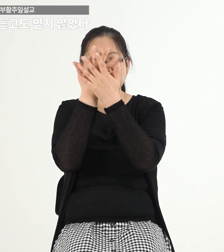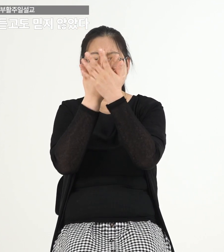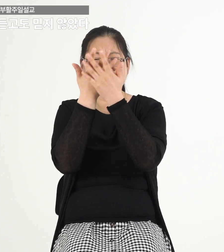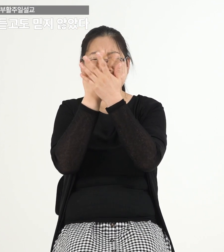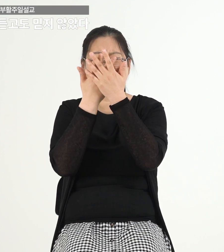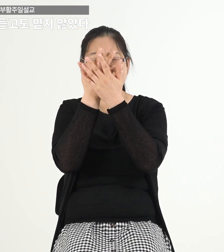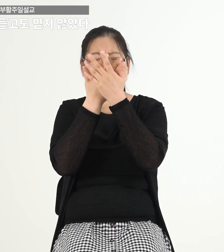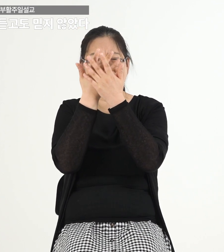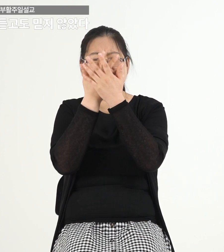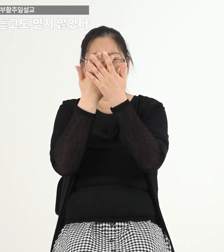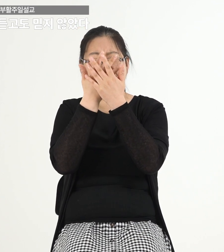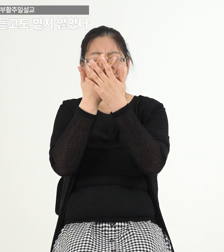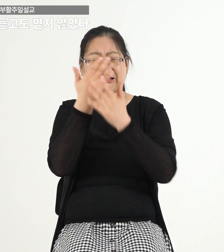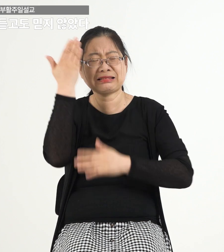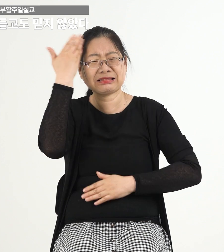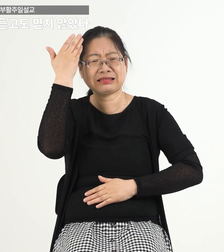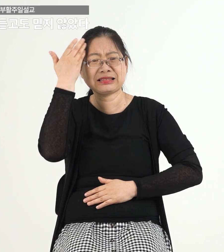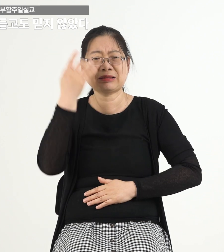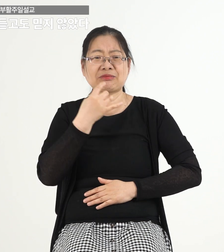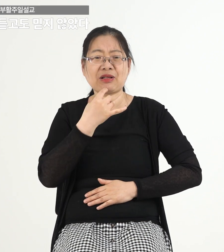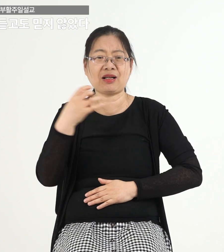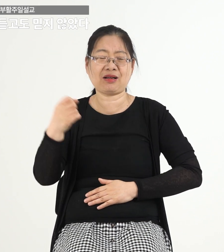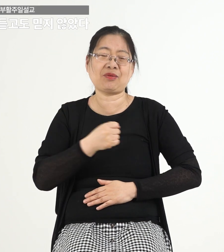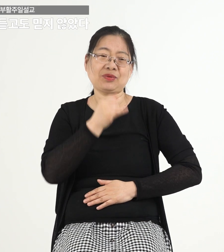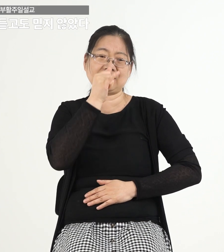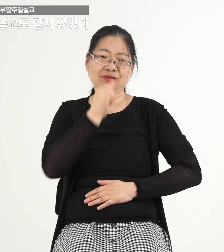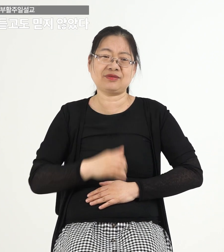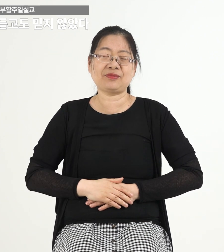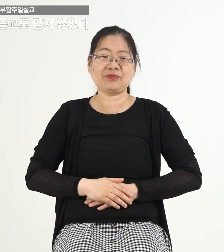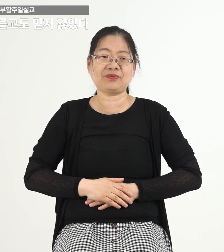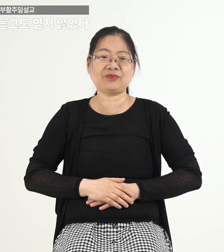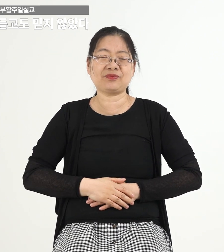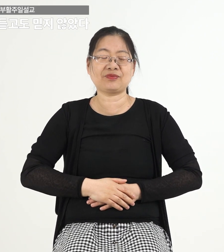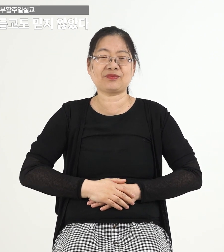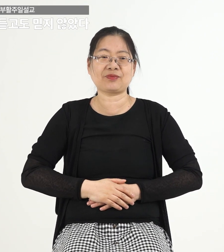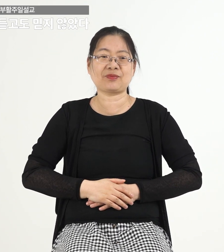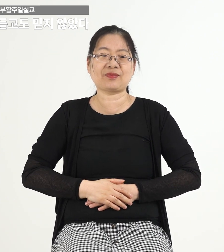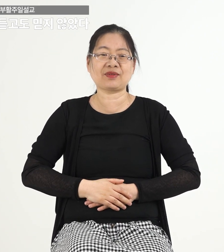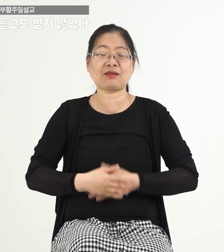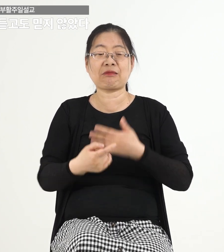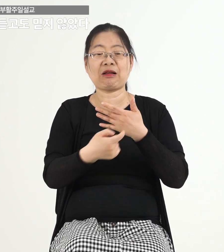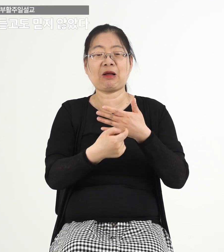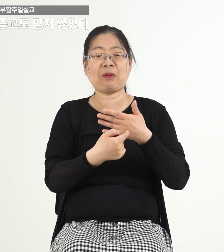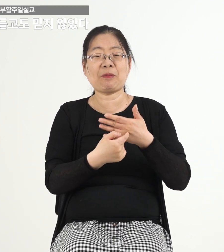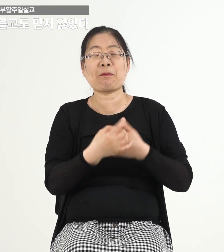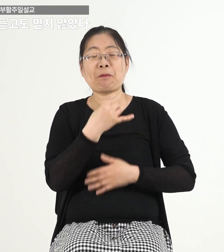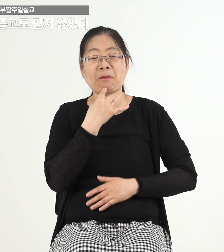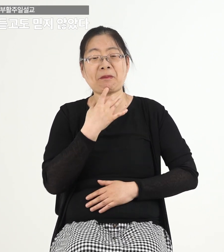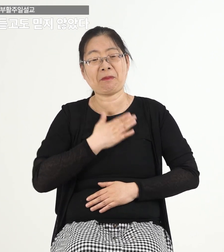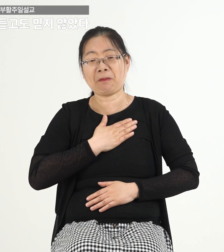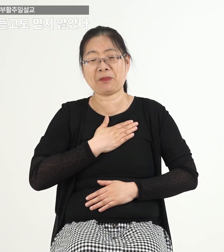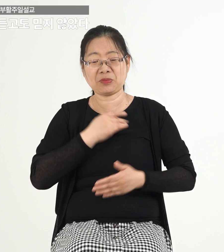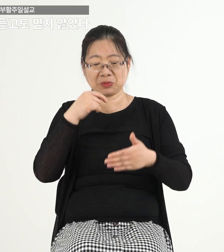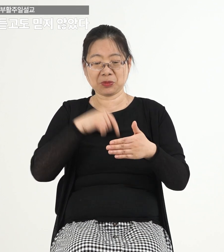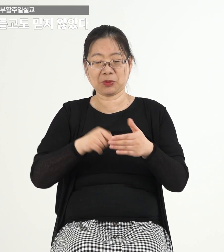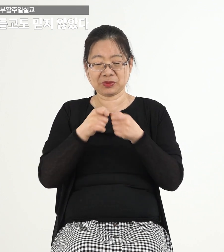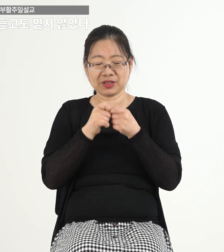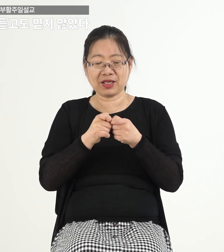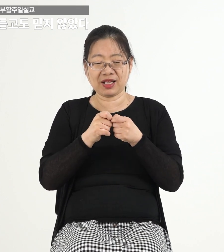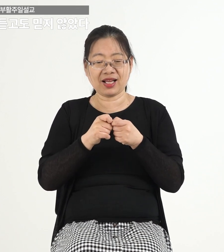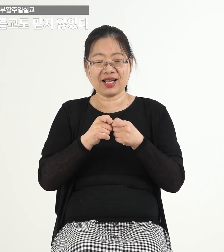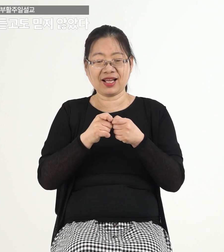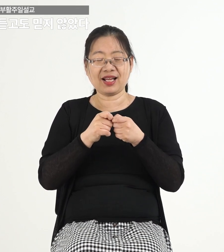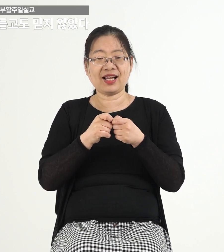있어요. 피상증. 그러니까 겉만 끌적끌적하는. 그러니까